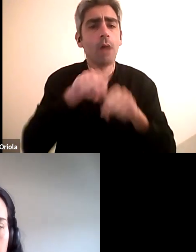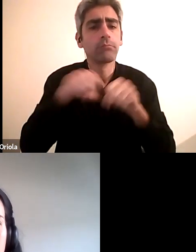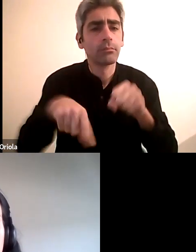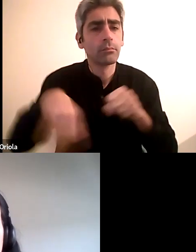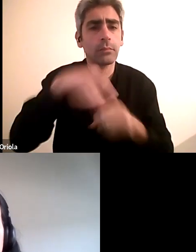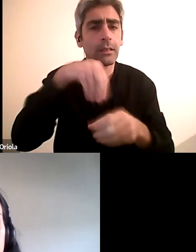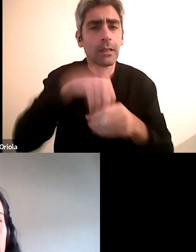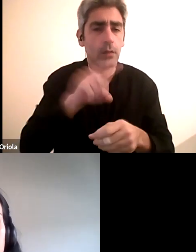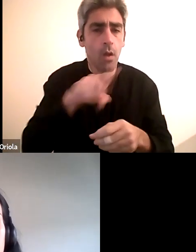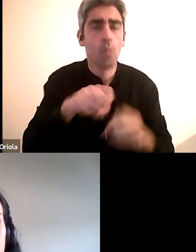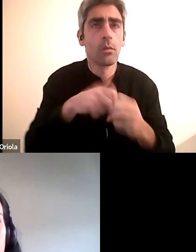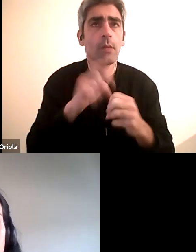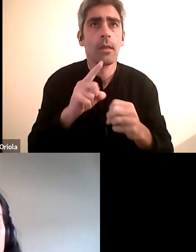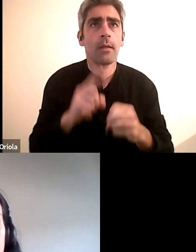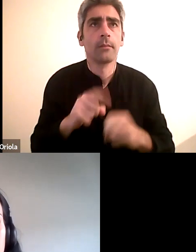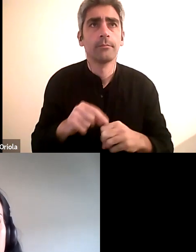É